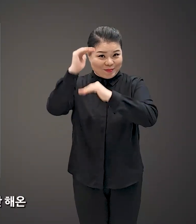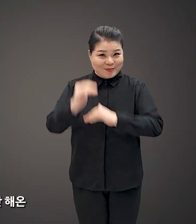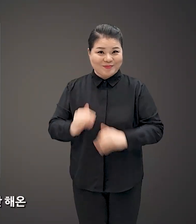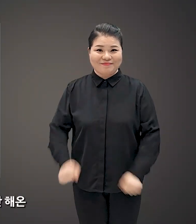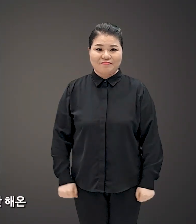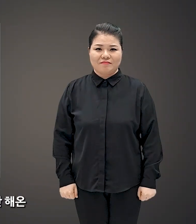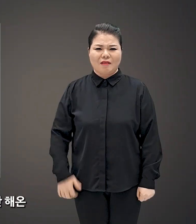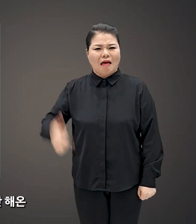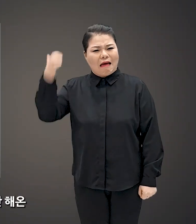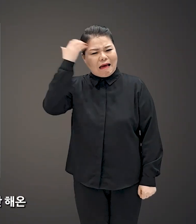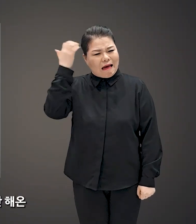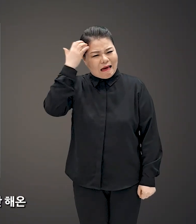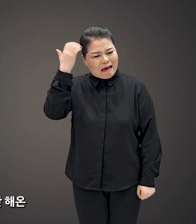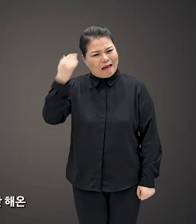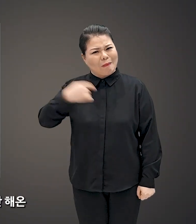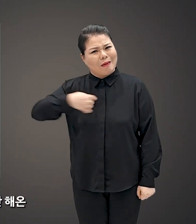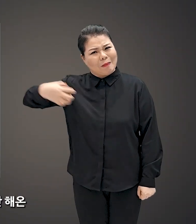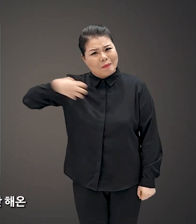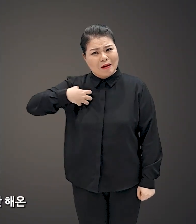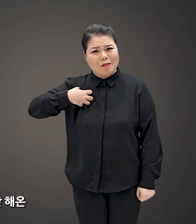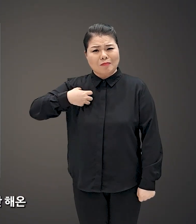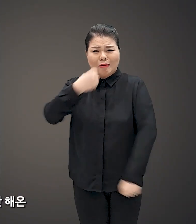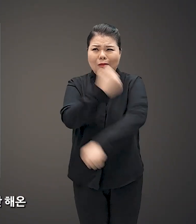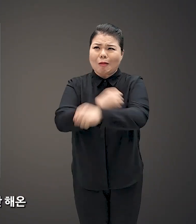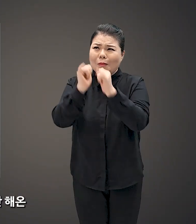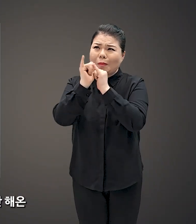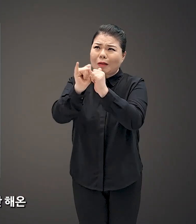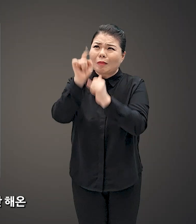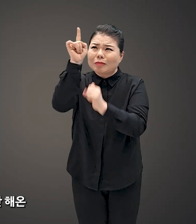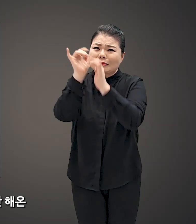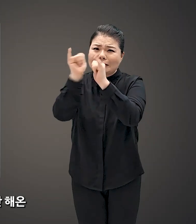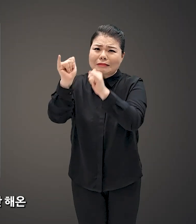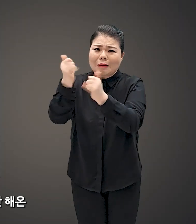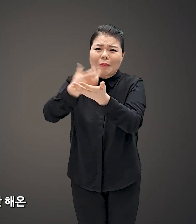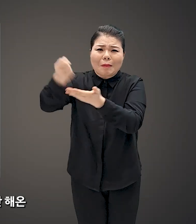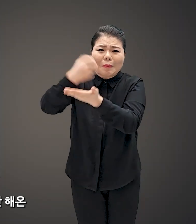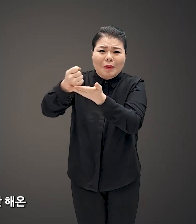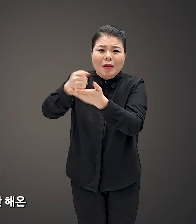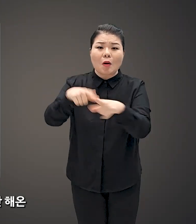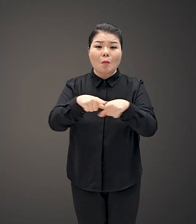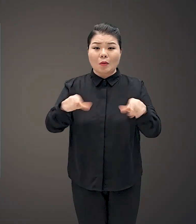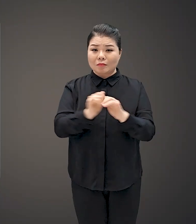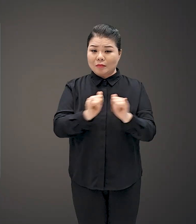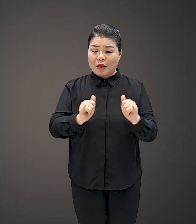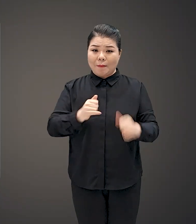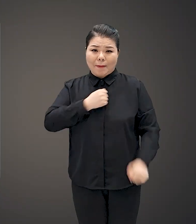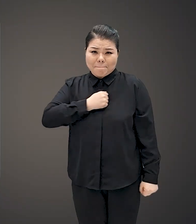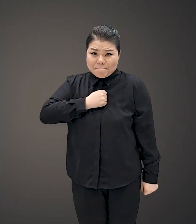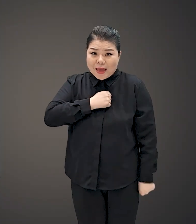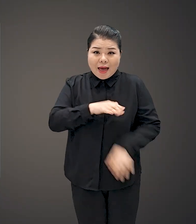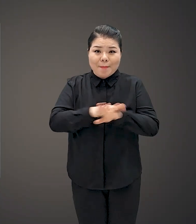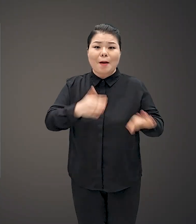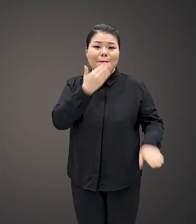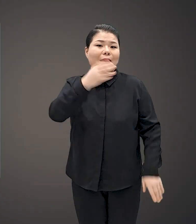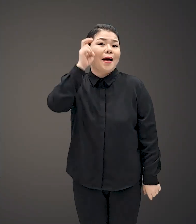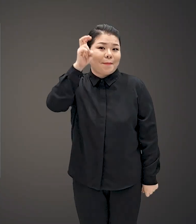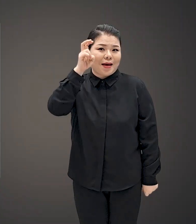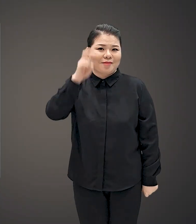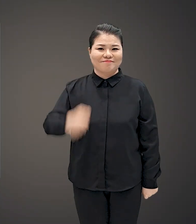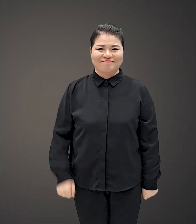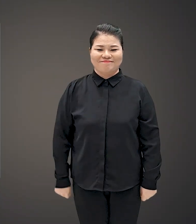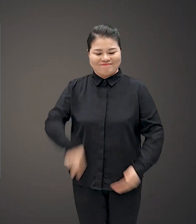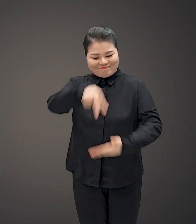고생은 고생대로 하면서 공은 높은 자들에게 빼앗기기만 해온 비천한 조선 보통 사람들의 한이 이 소설을 통해 조금은